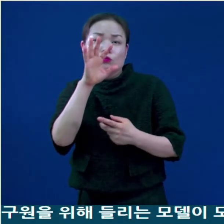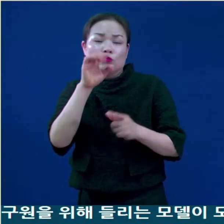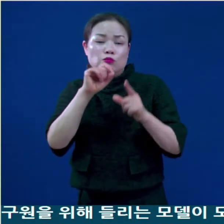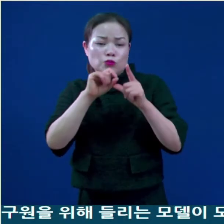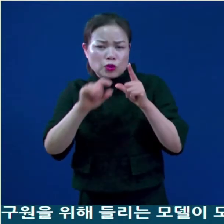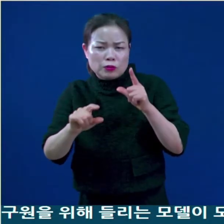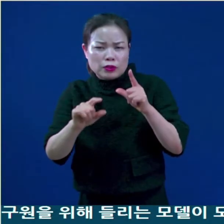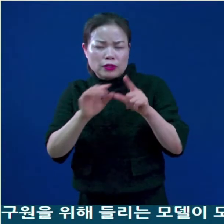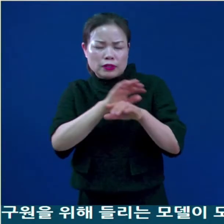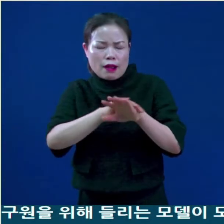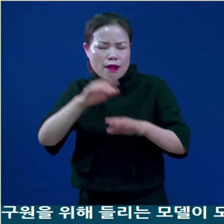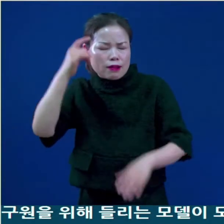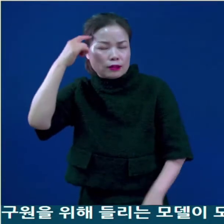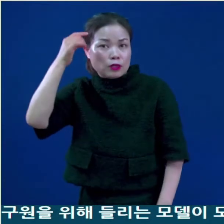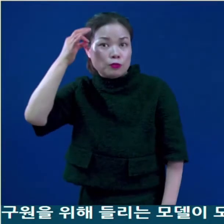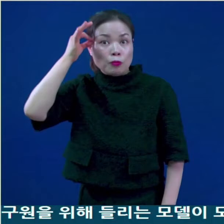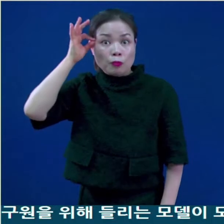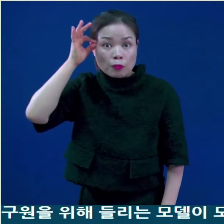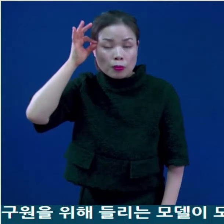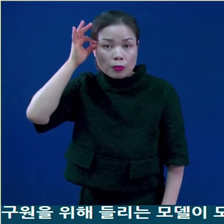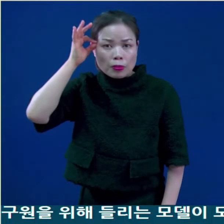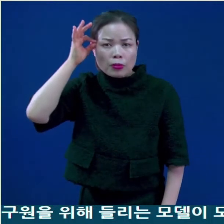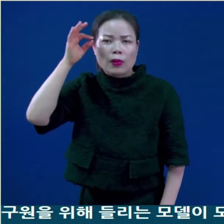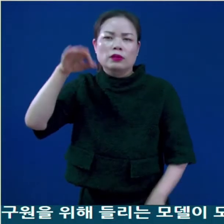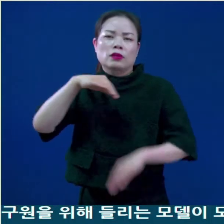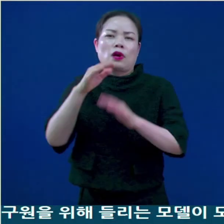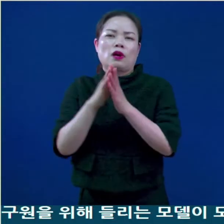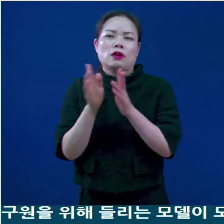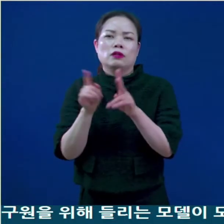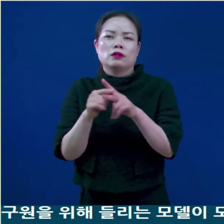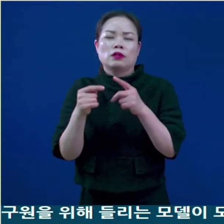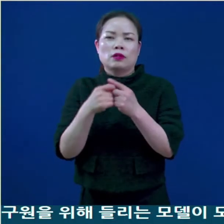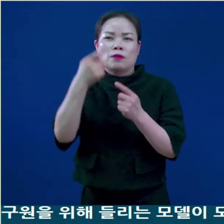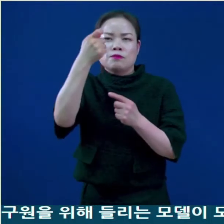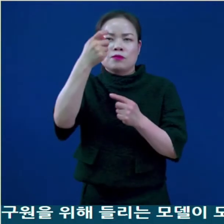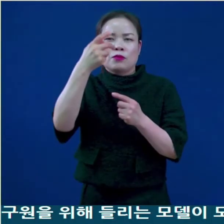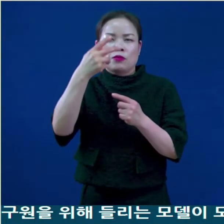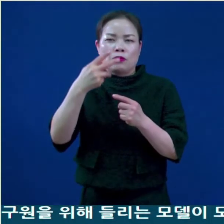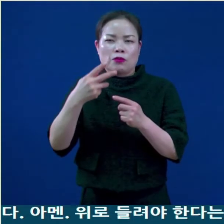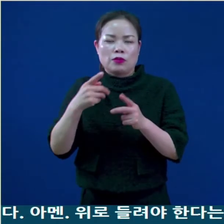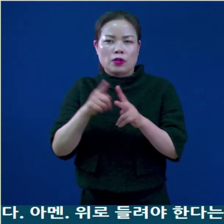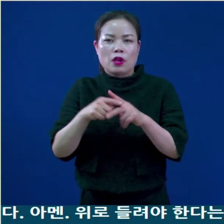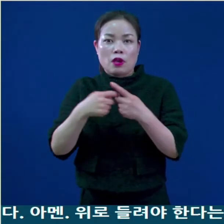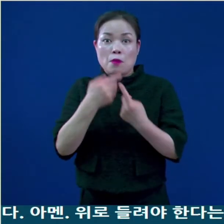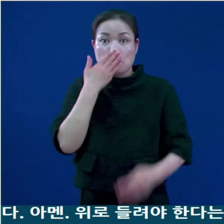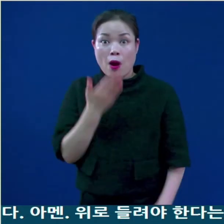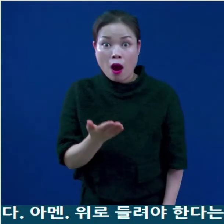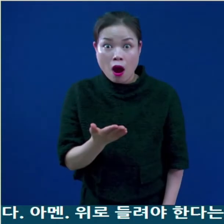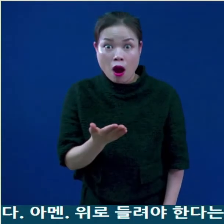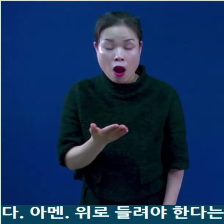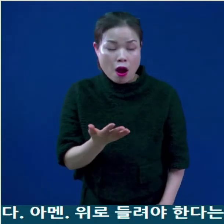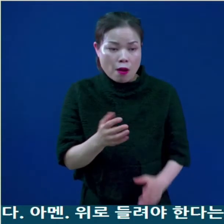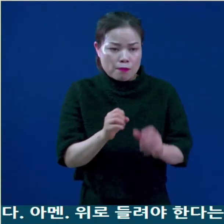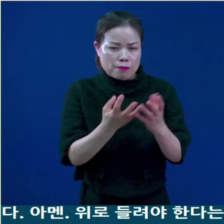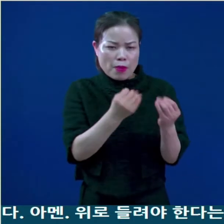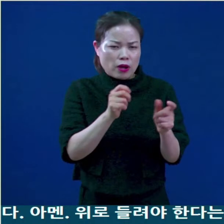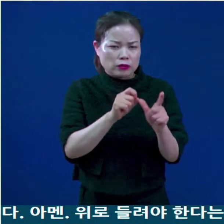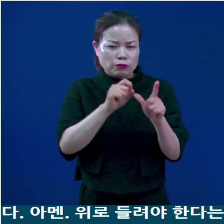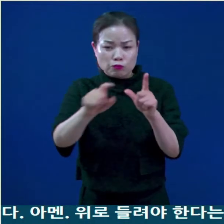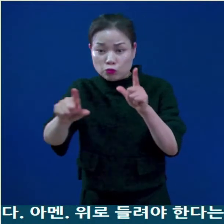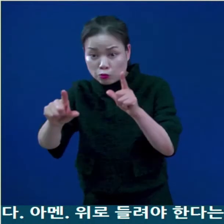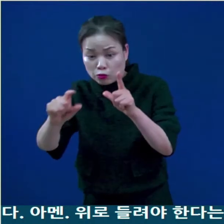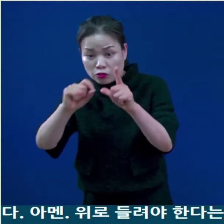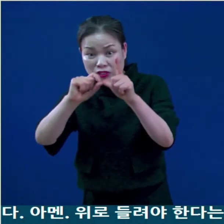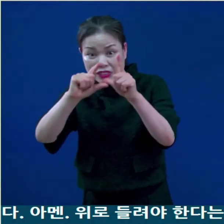내용들을 잘 묵상해서 깨달으면요, 그 다음은 다 이해가 하나씩 하나씩 되기 시작합니다. 많은 부분에